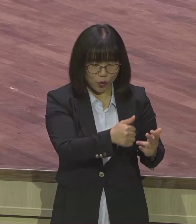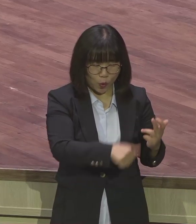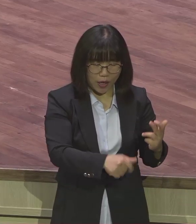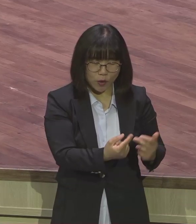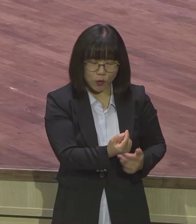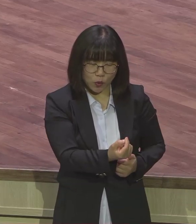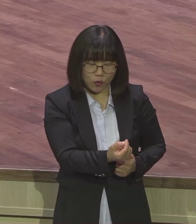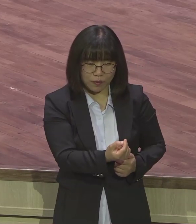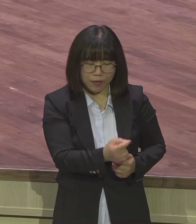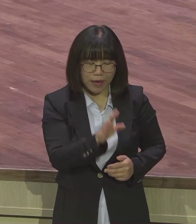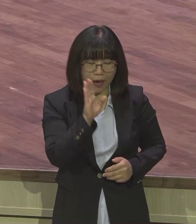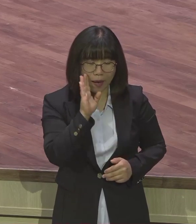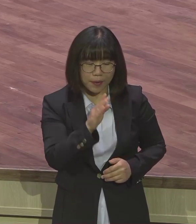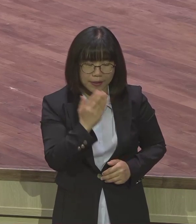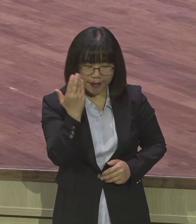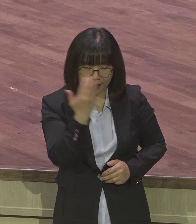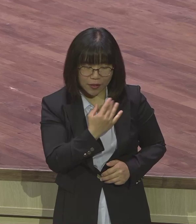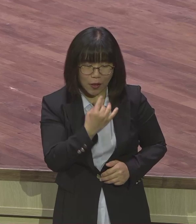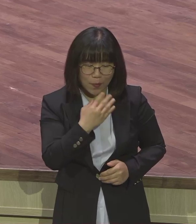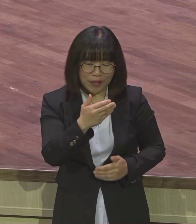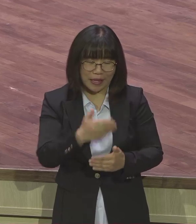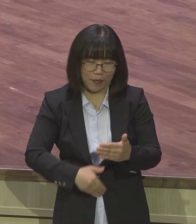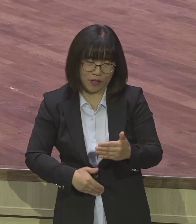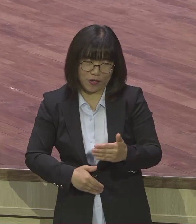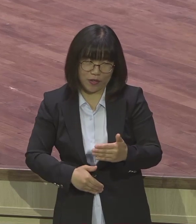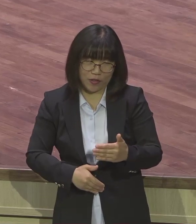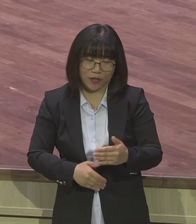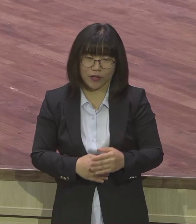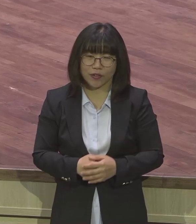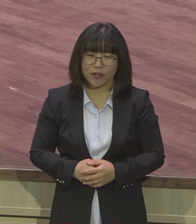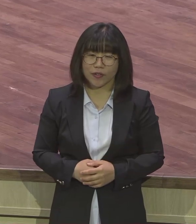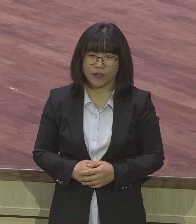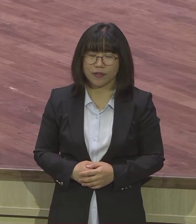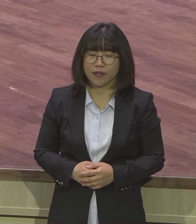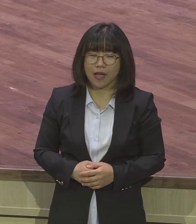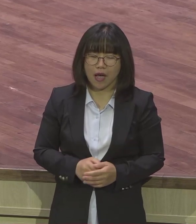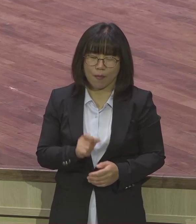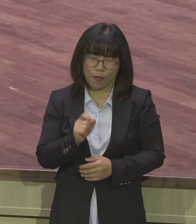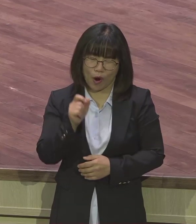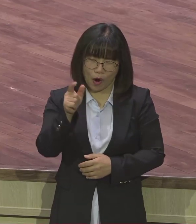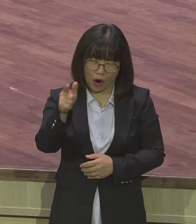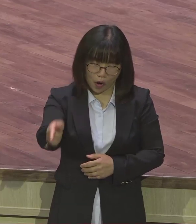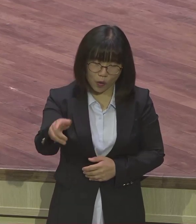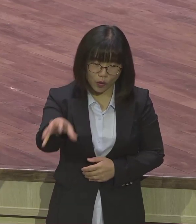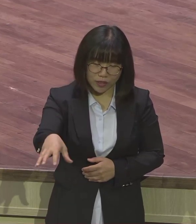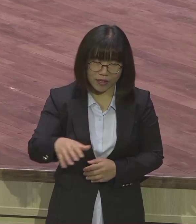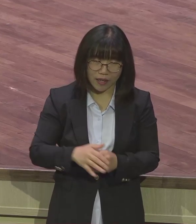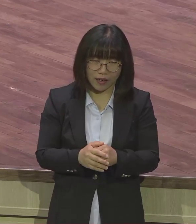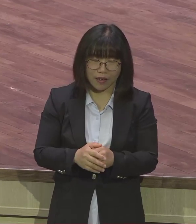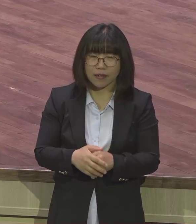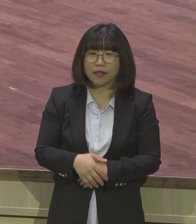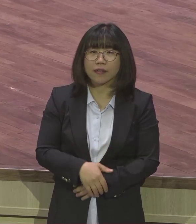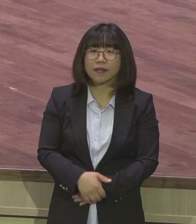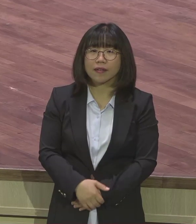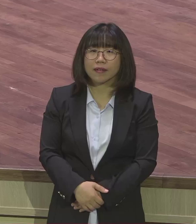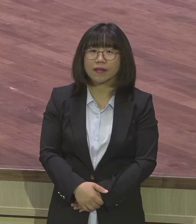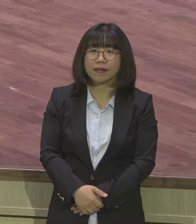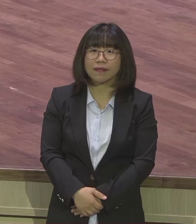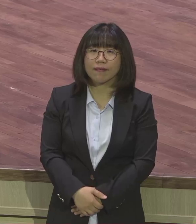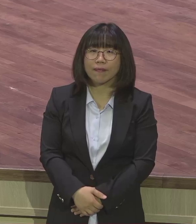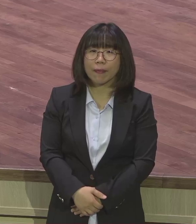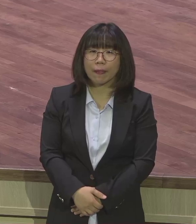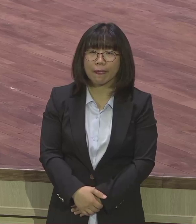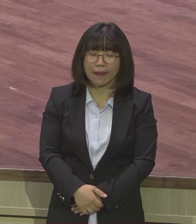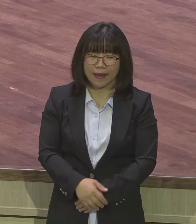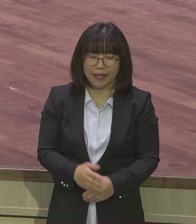추적권 바깥이라고 인정하는 거리가 3일 거리에요. 그만큼 갈 수가 없는 먼 거리에 딱 구워버리죠. 아예